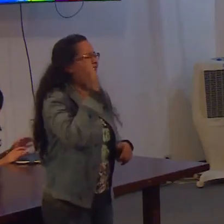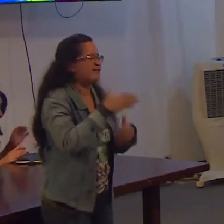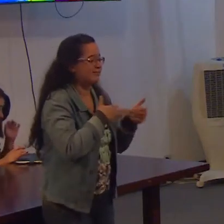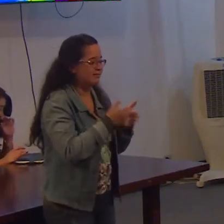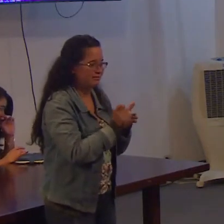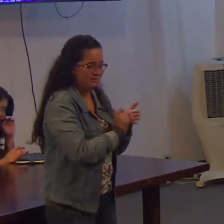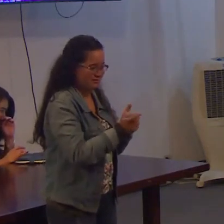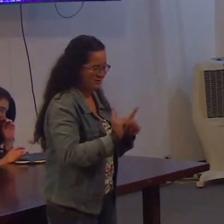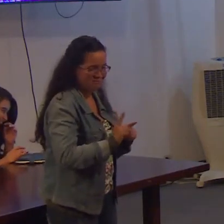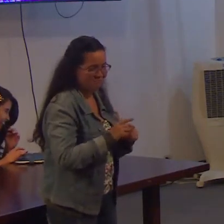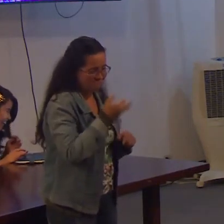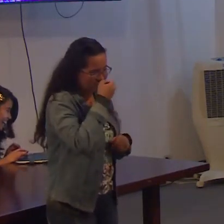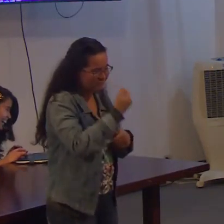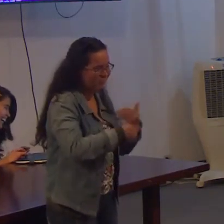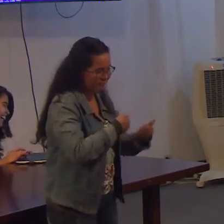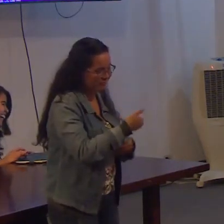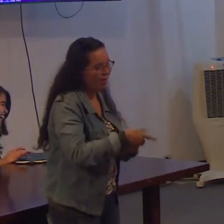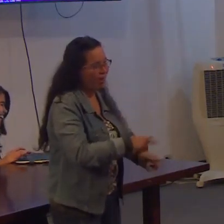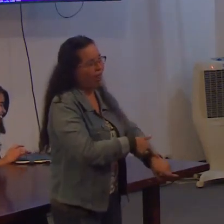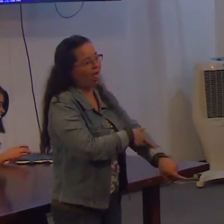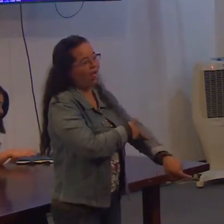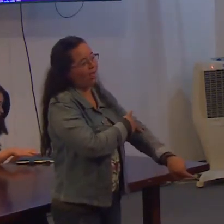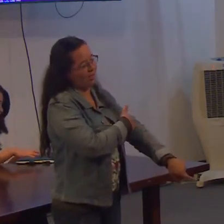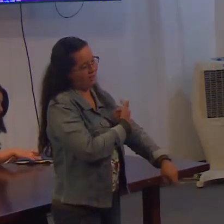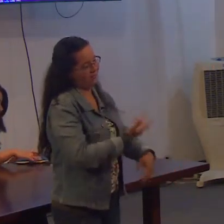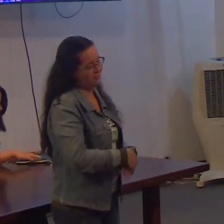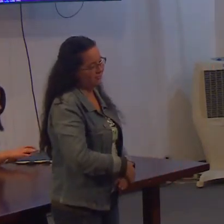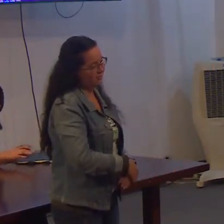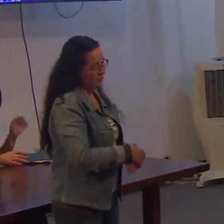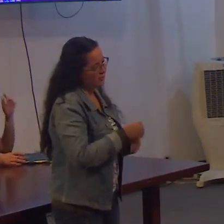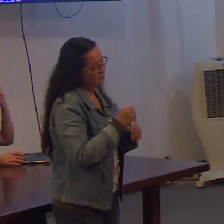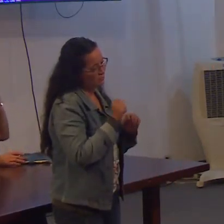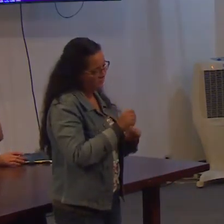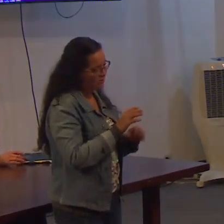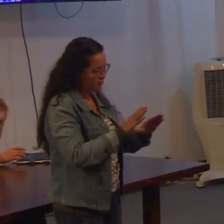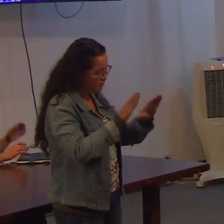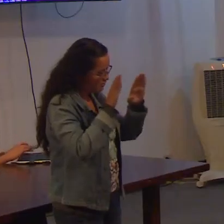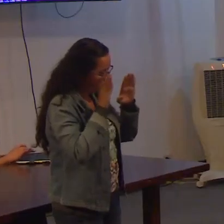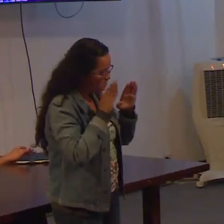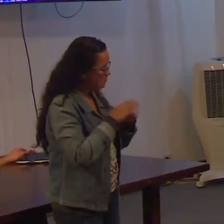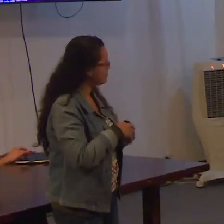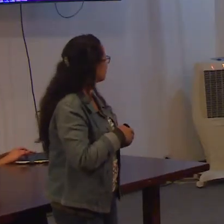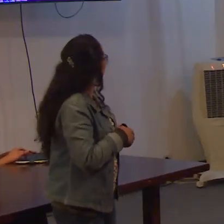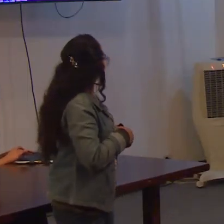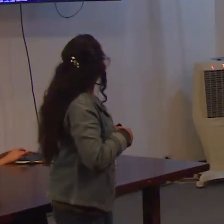Realmente fue un proceso muy largo, entonces, pues para que puedan prestar atención.